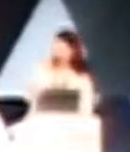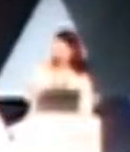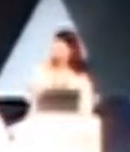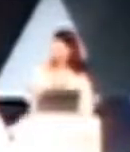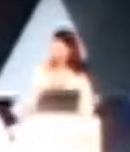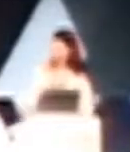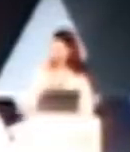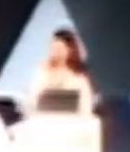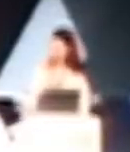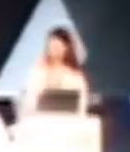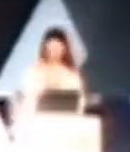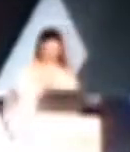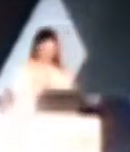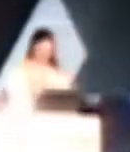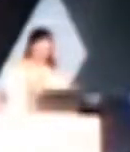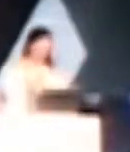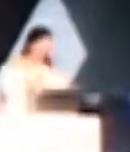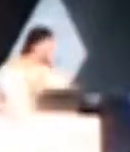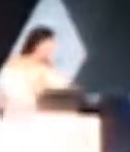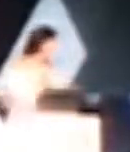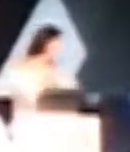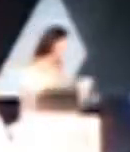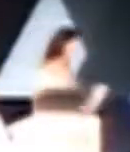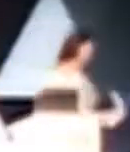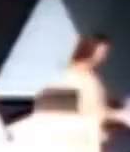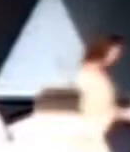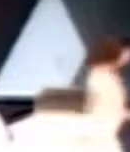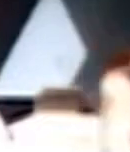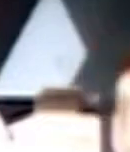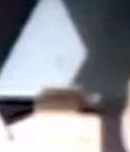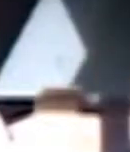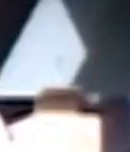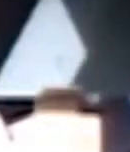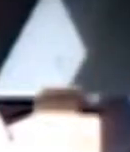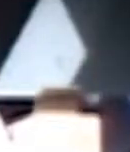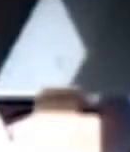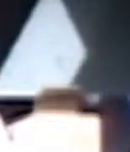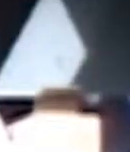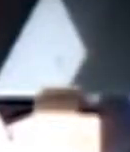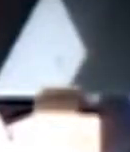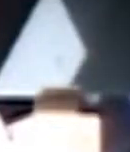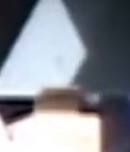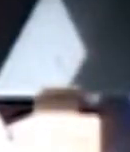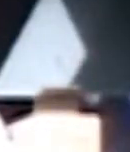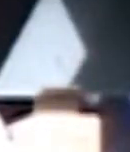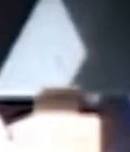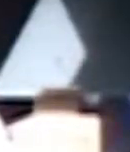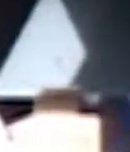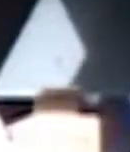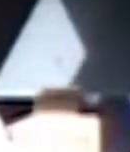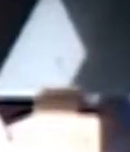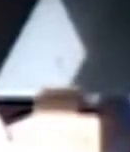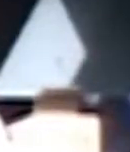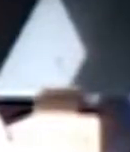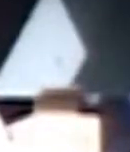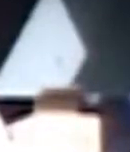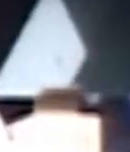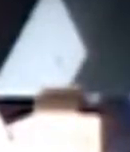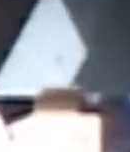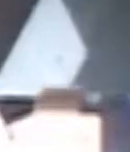palabra. Bueno, muy buenas tardes a todos. Un especial saludo a todos nuestros